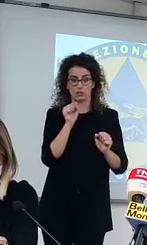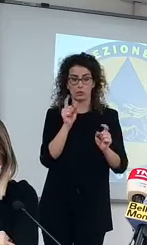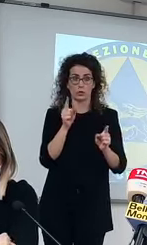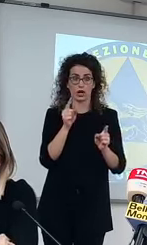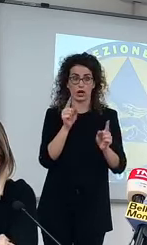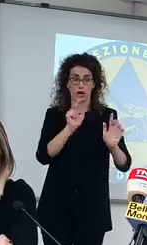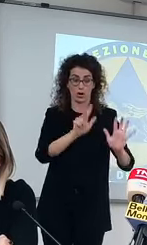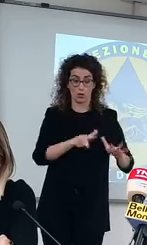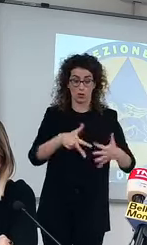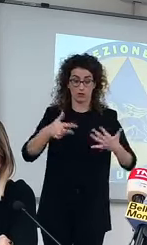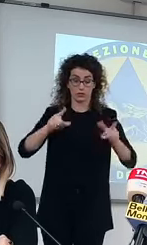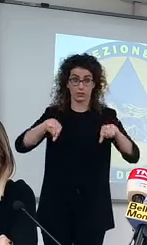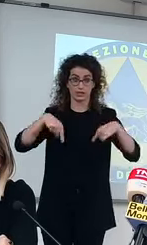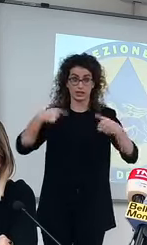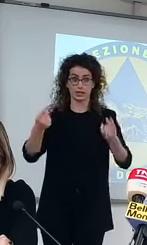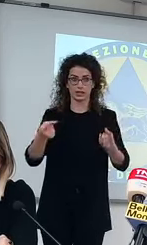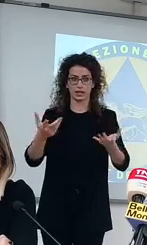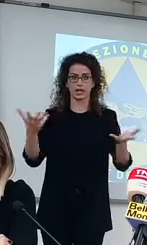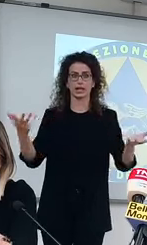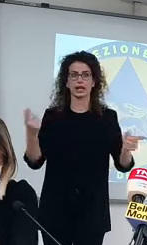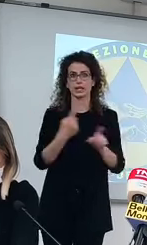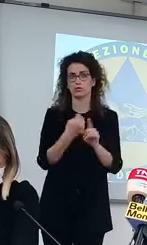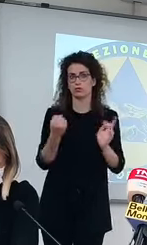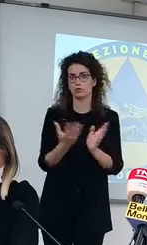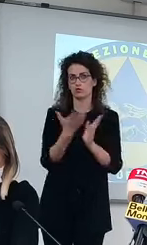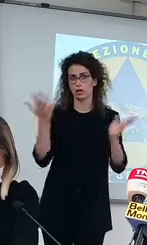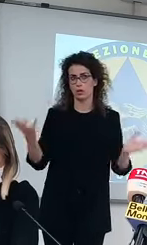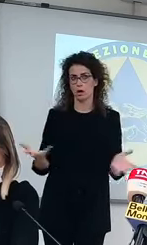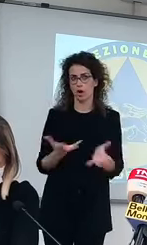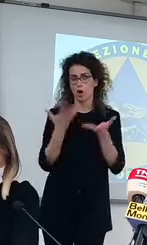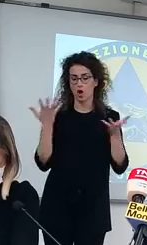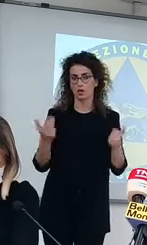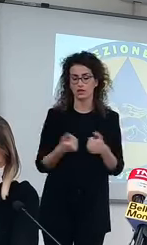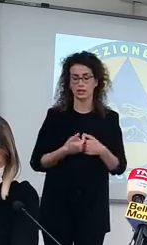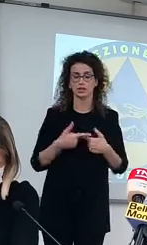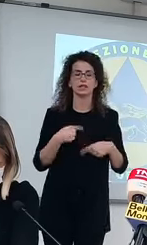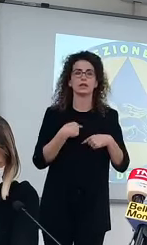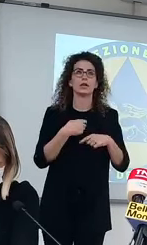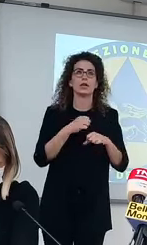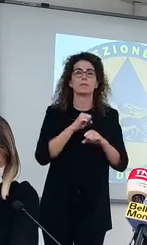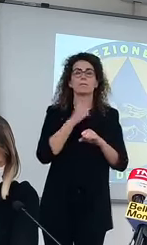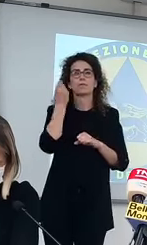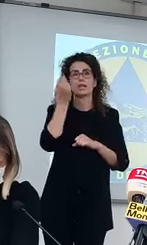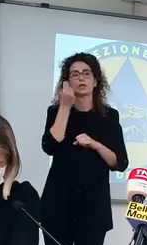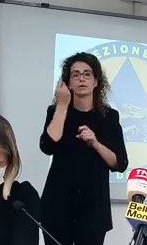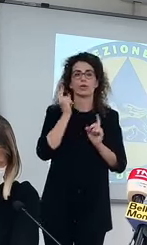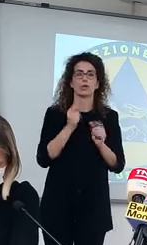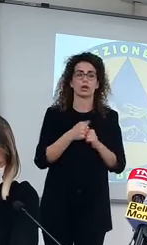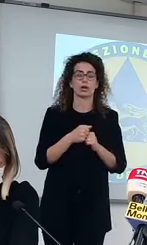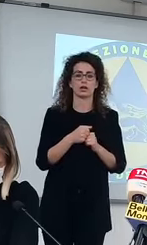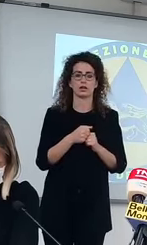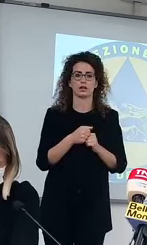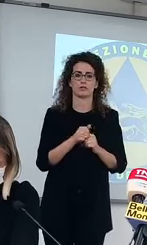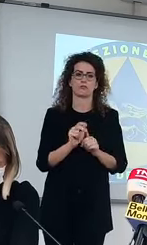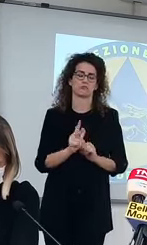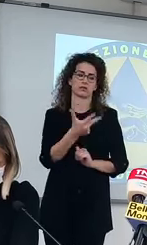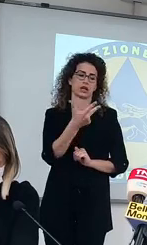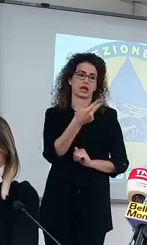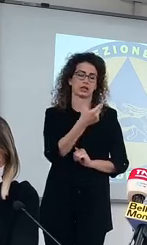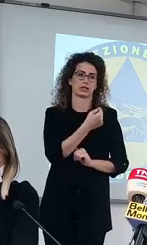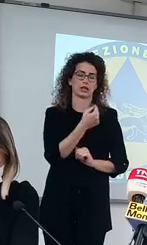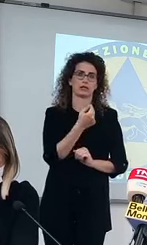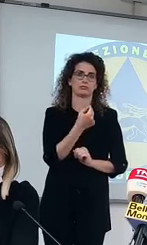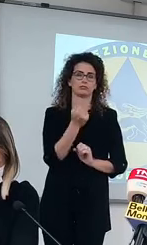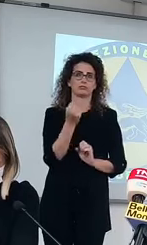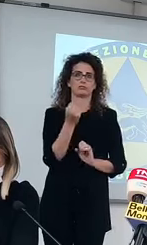9 mesi qualcosa deve accadere. Allora, io penso sia impensabile che non ci sia un richiamo, no? Se non è